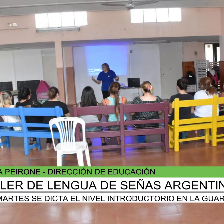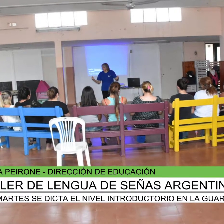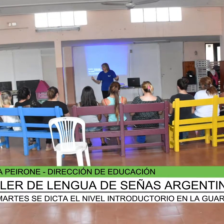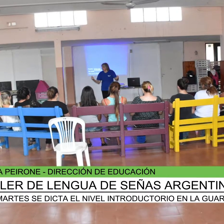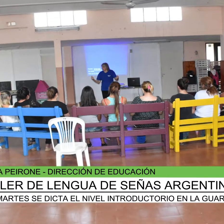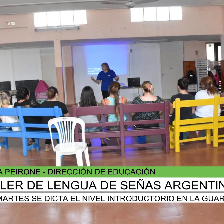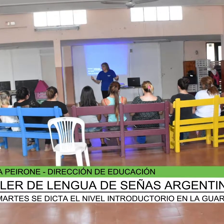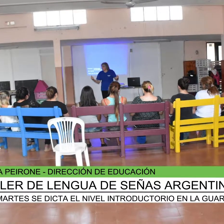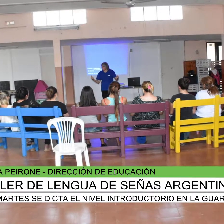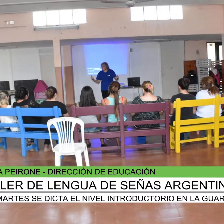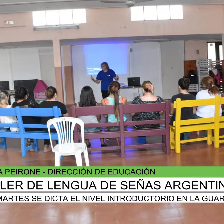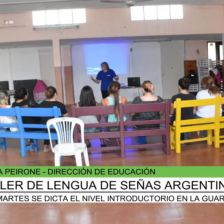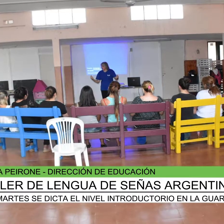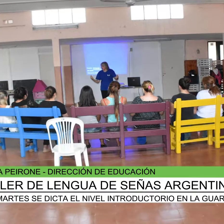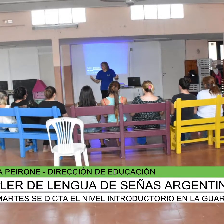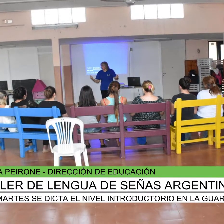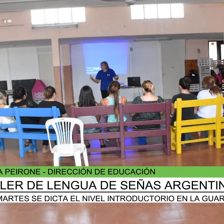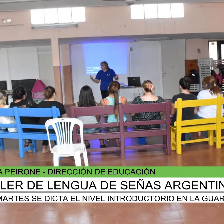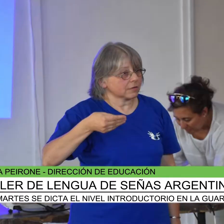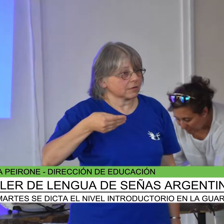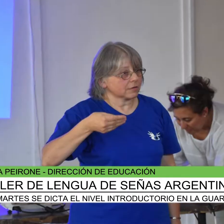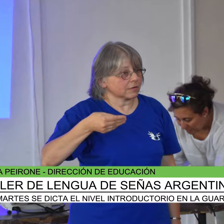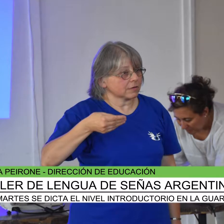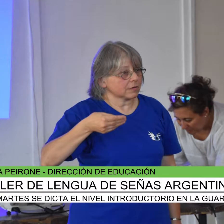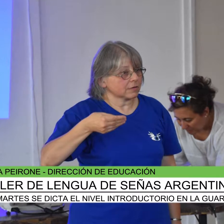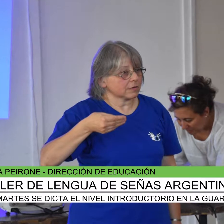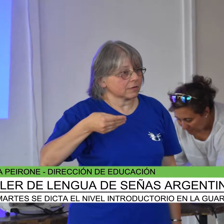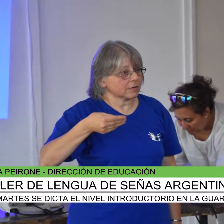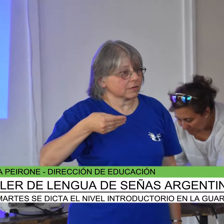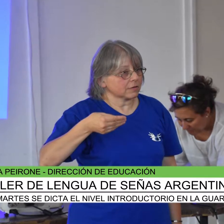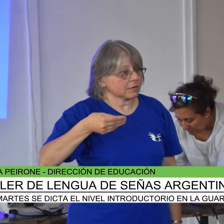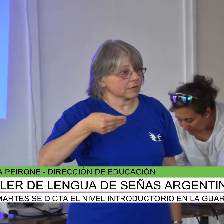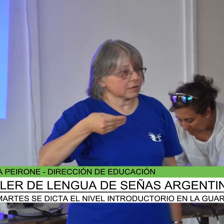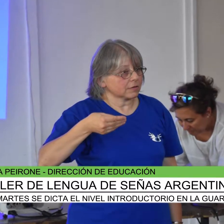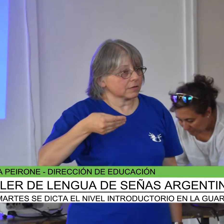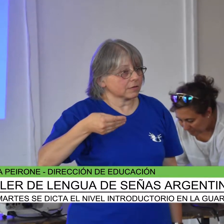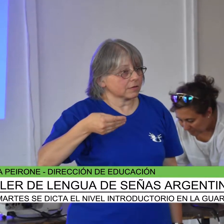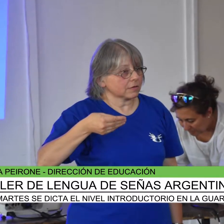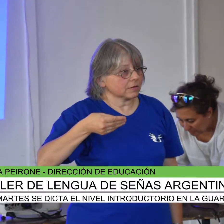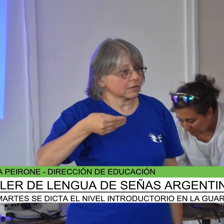introduciendo a la temática. Pero a partir de los 15 años ya pueden